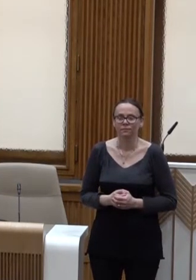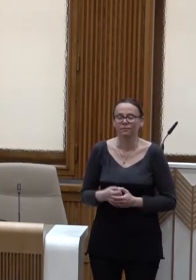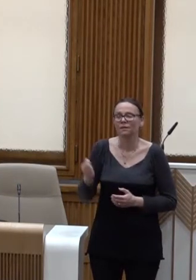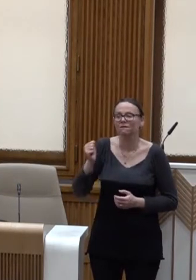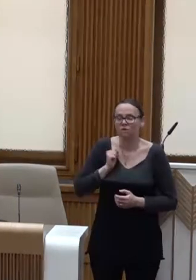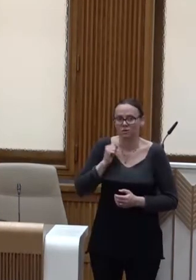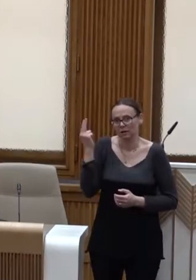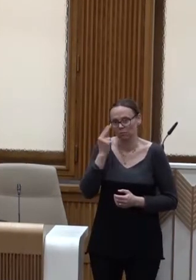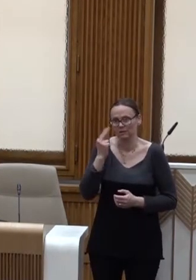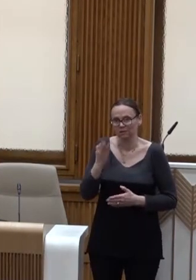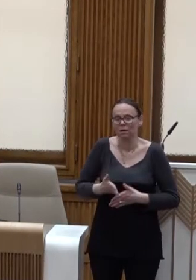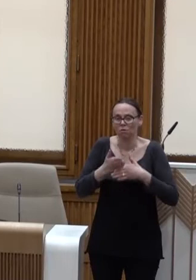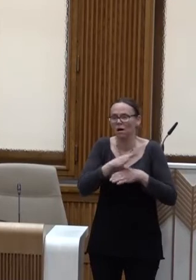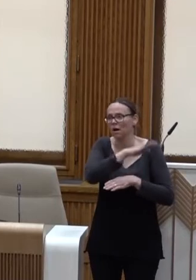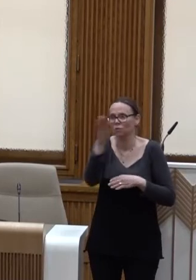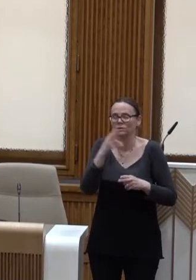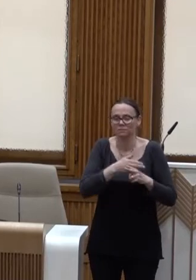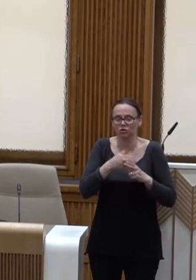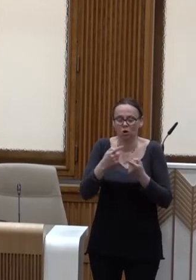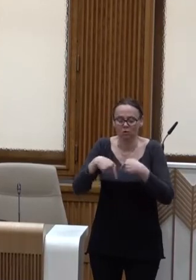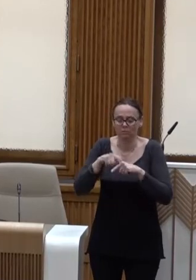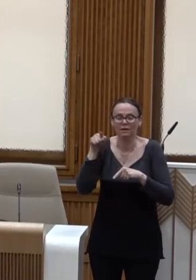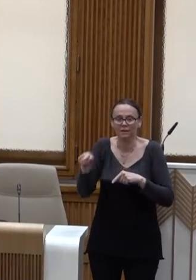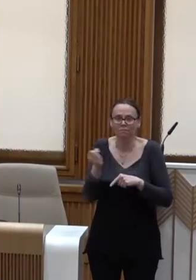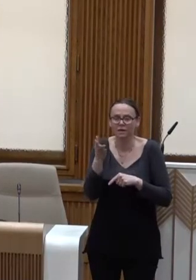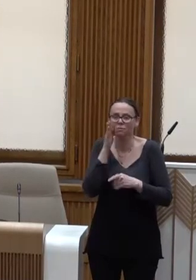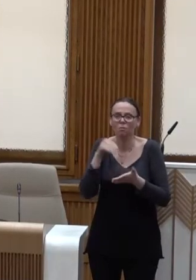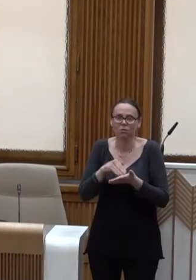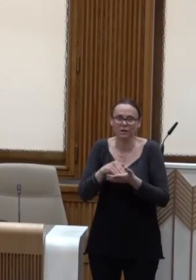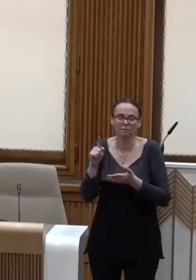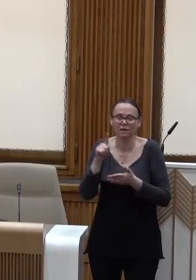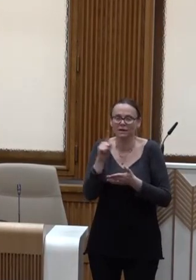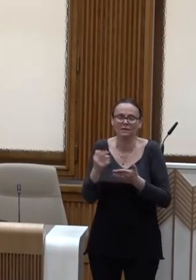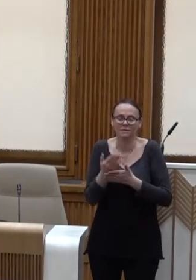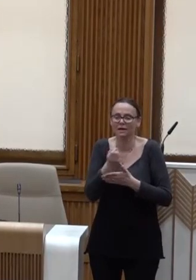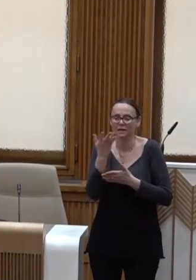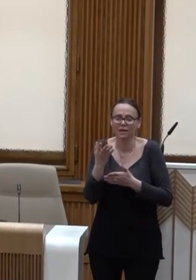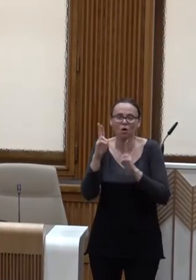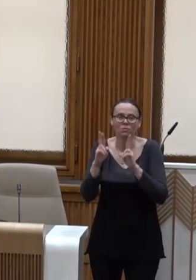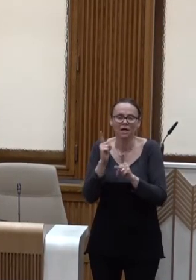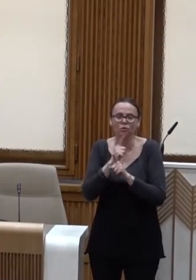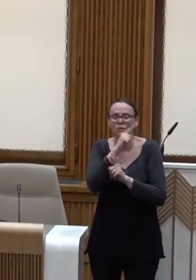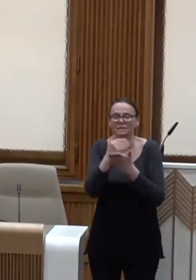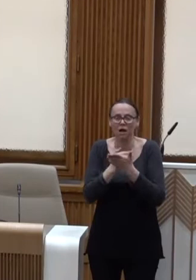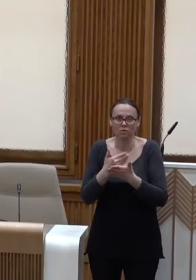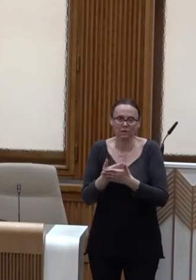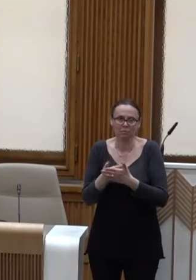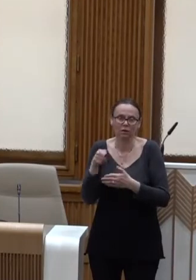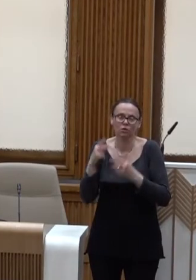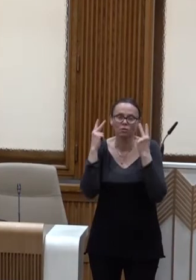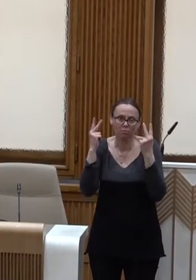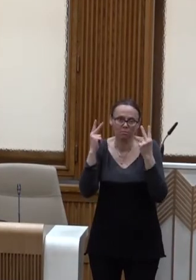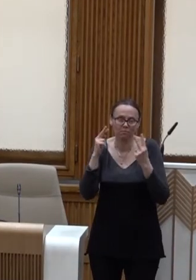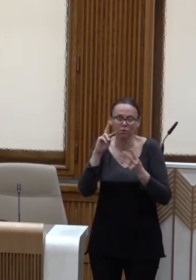Vojska bo seveda pomagala vsem državnim organom tam, kjer bo to potreba in za kjer obstaja tudi zakonska podlaga. To je zelo pomembno in